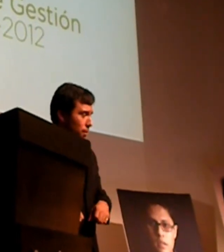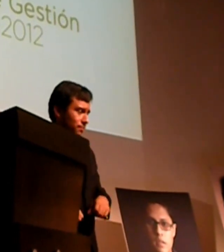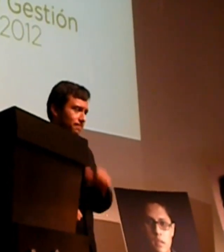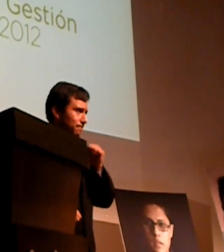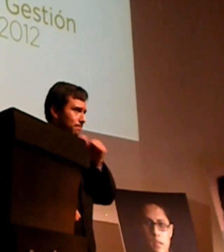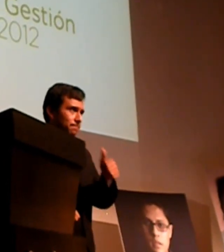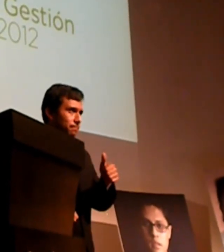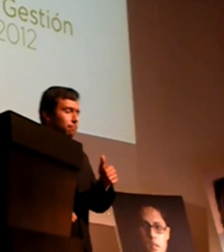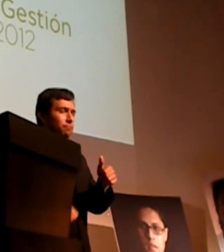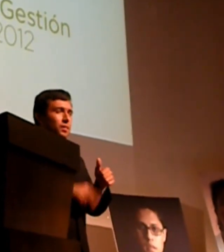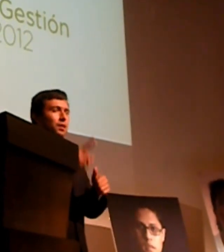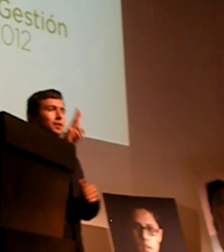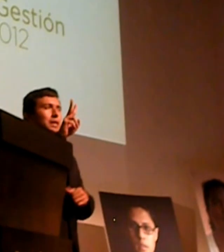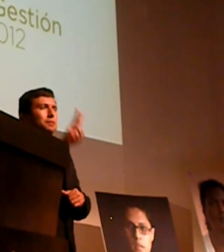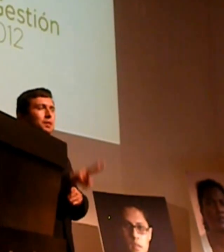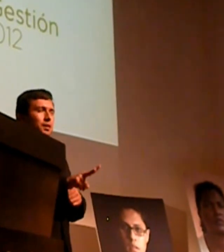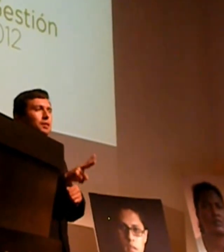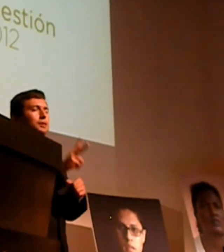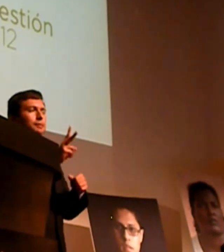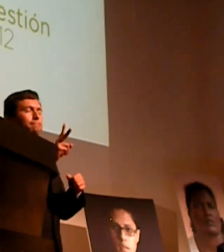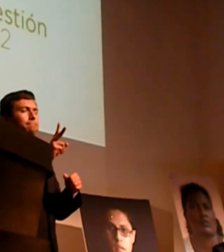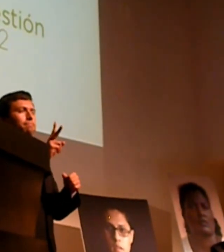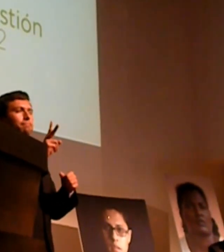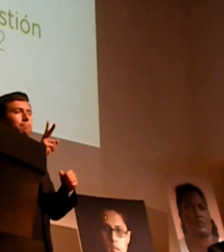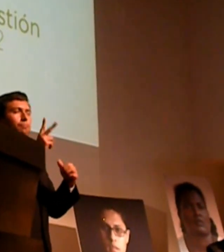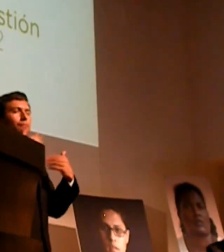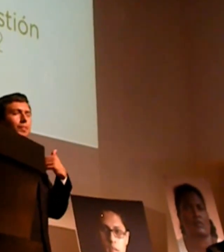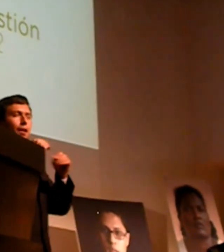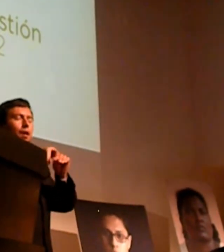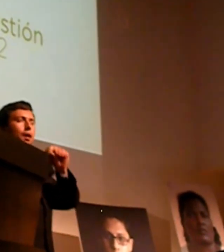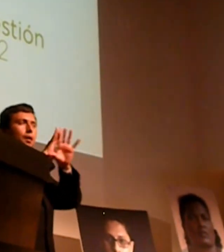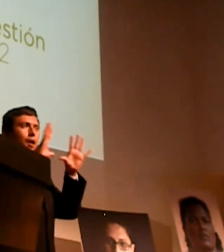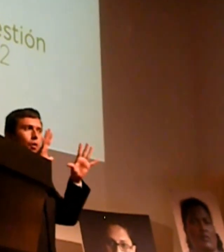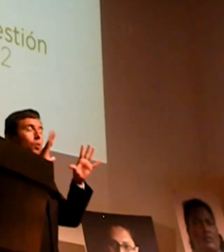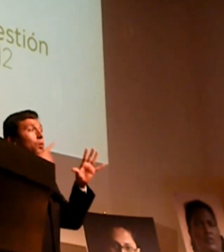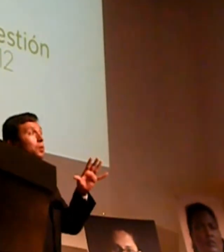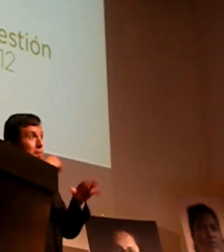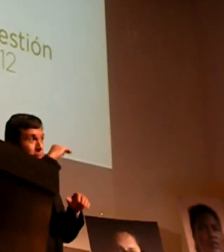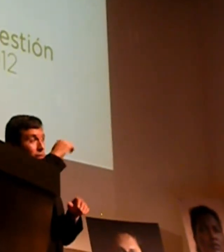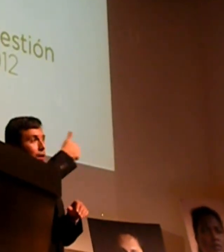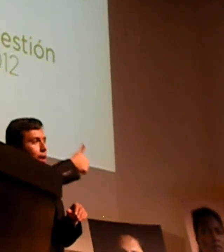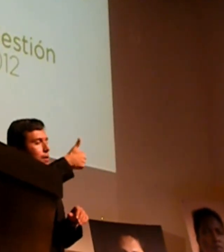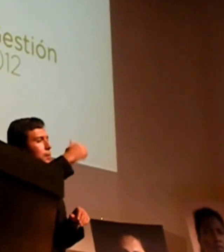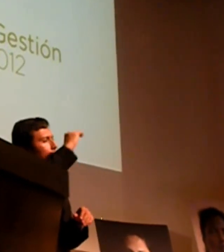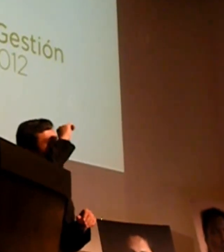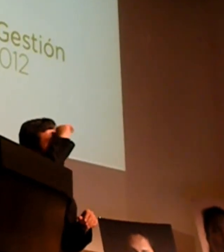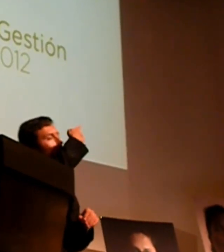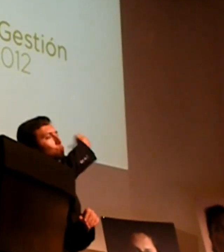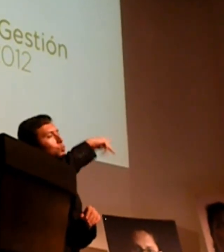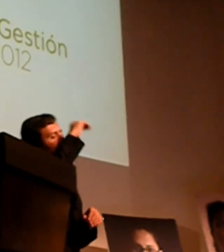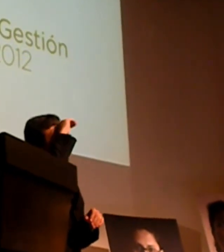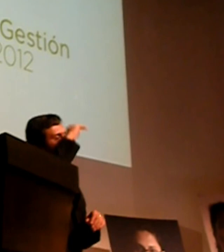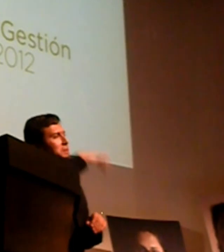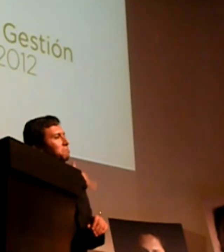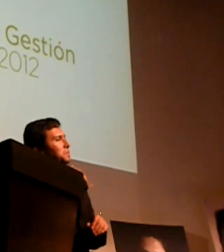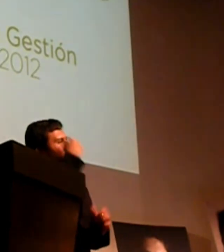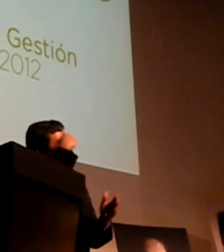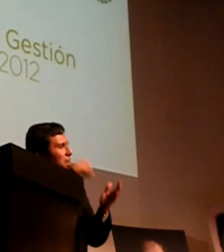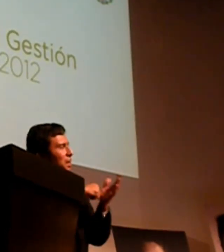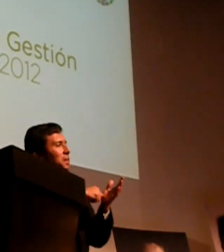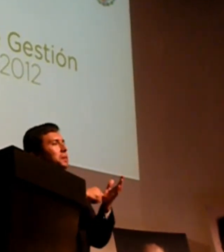es un complejo proceso comprender la conexión que hay entre los pensamientos, miradas, creencias,